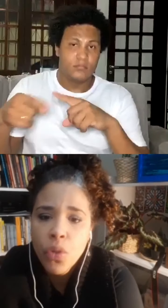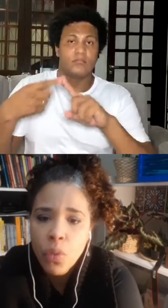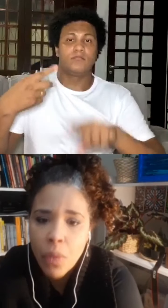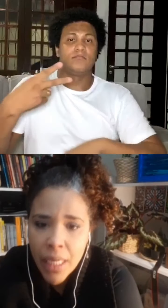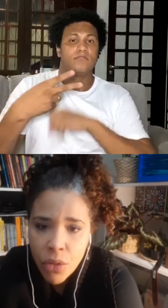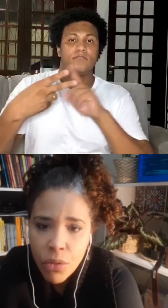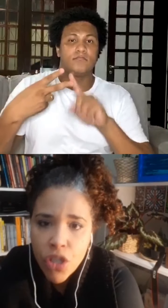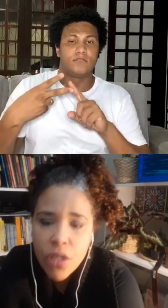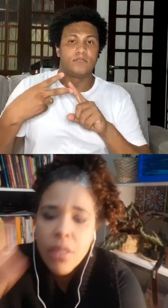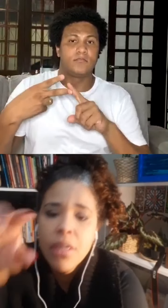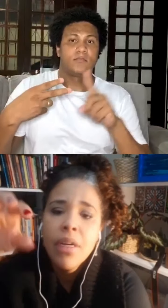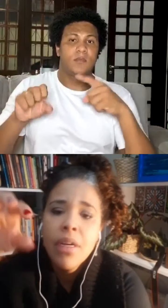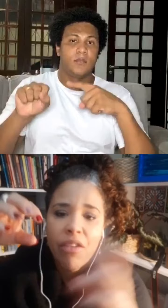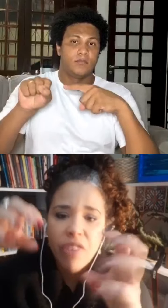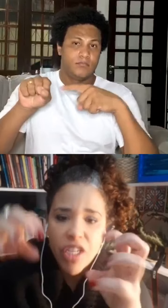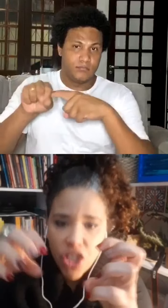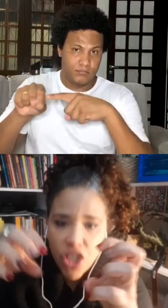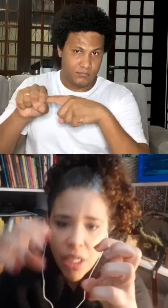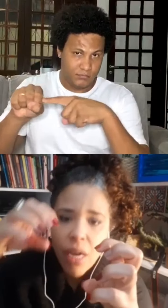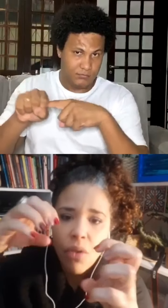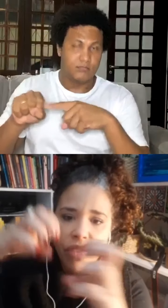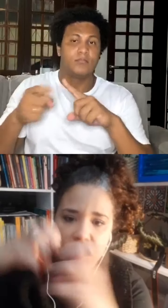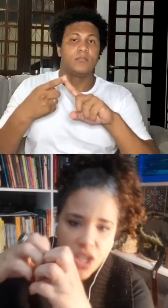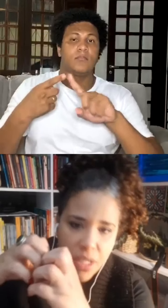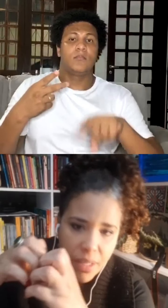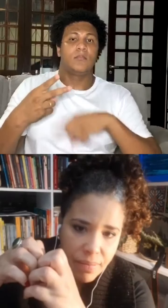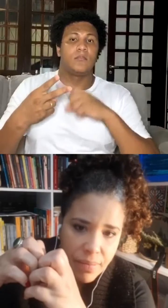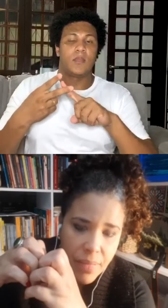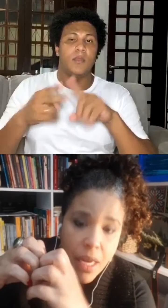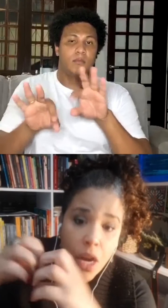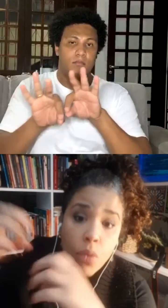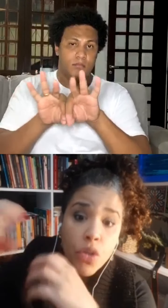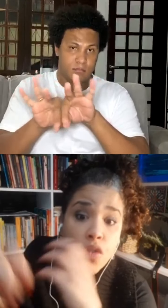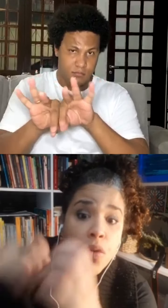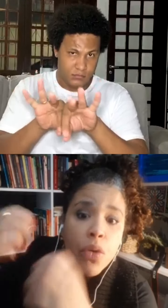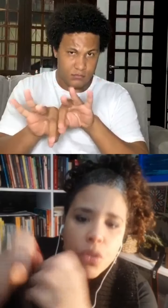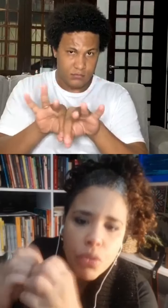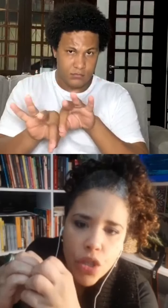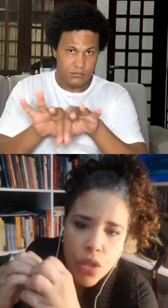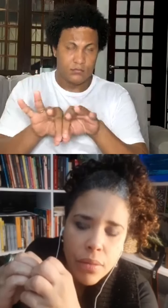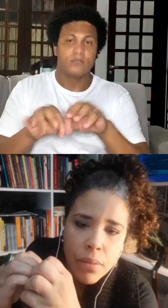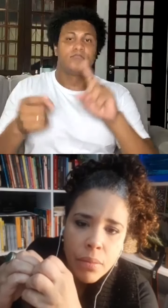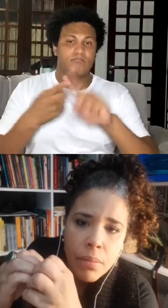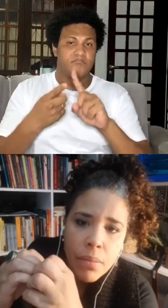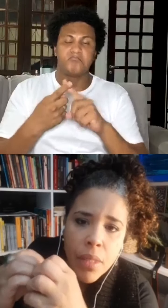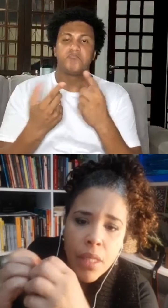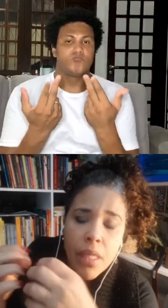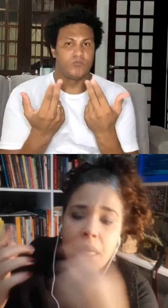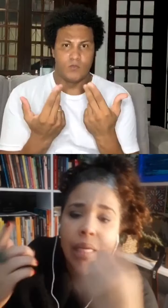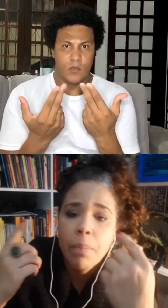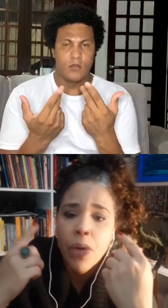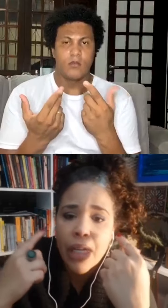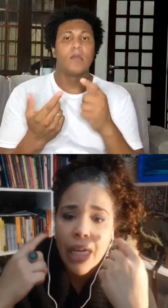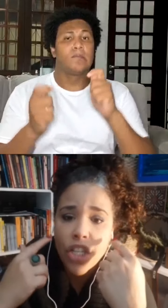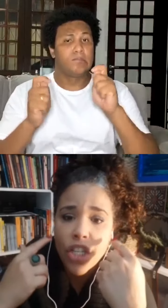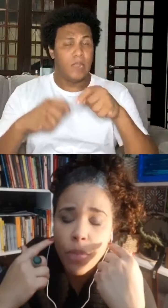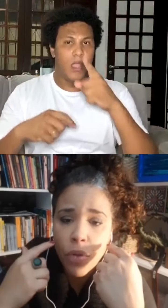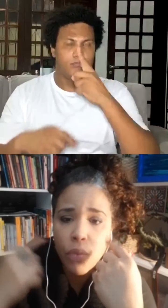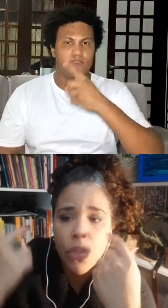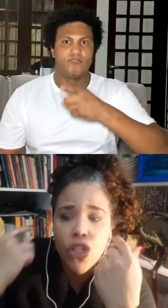no ânus e vagina com vagina. Os fluidos que a